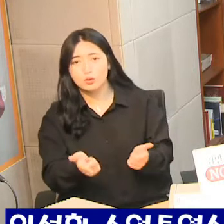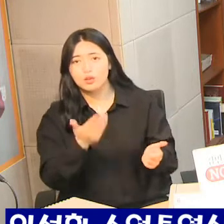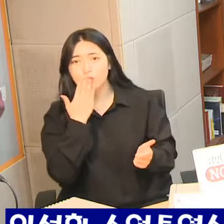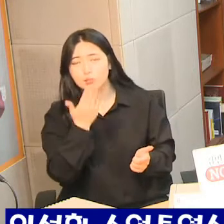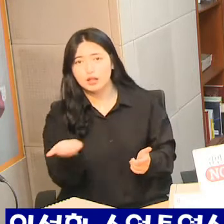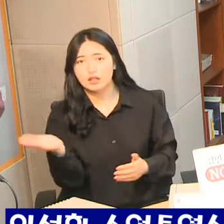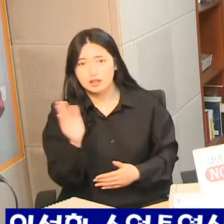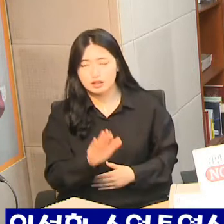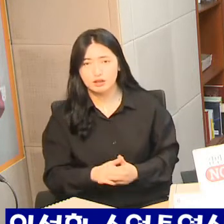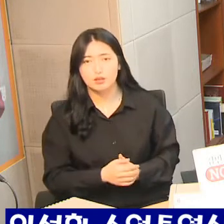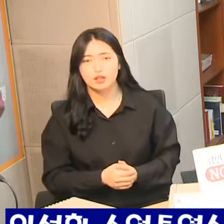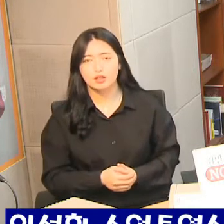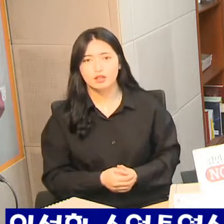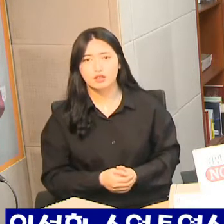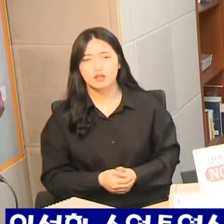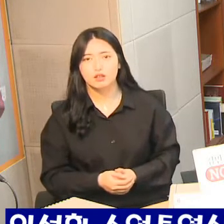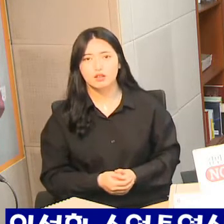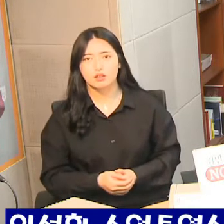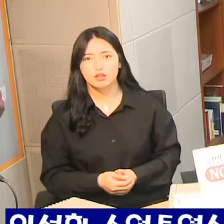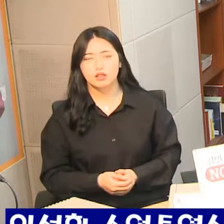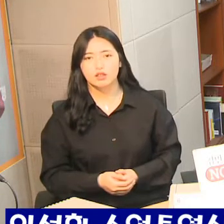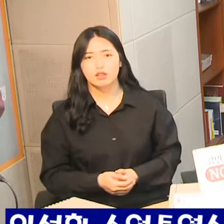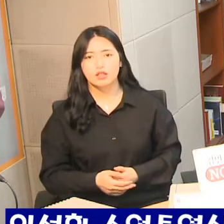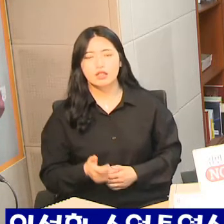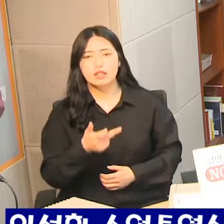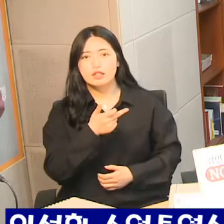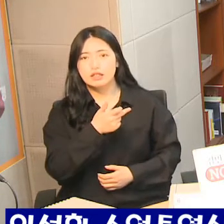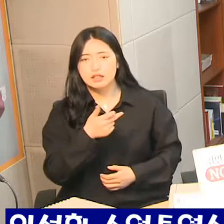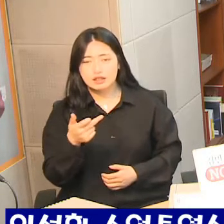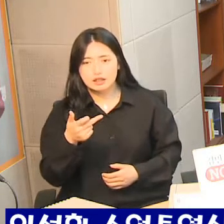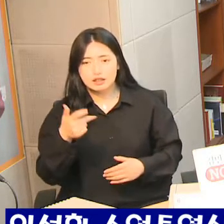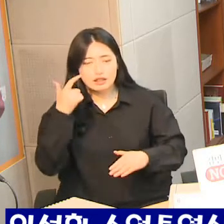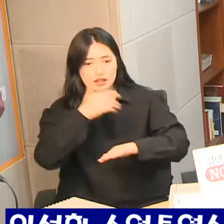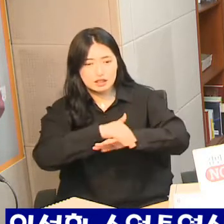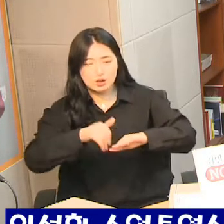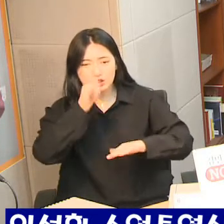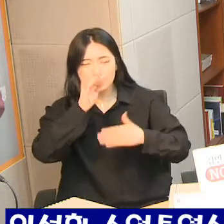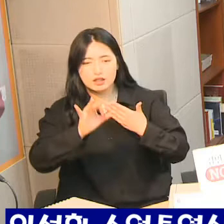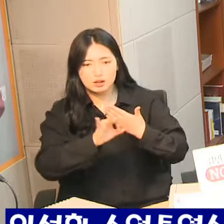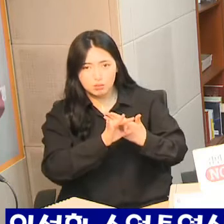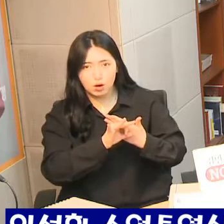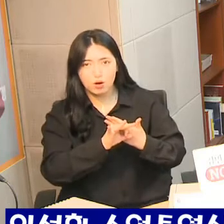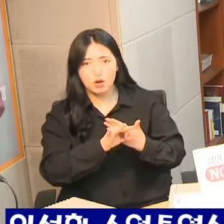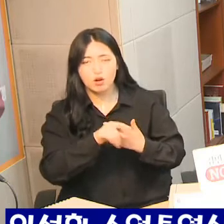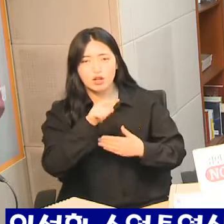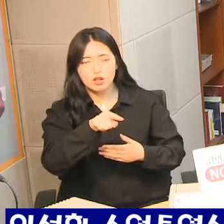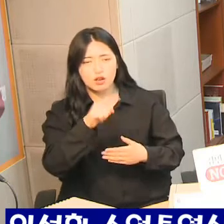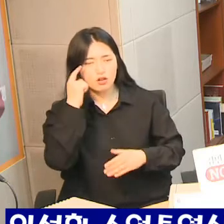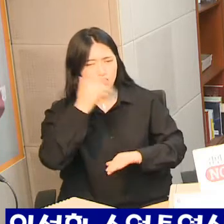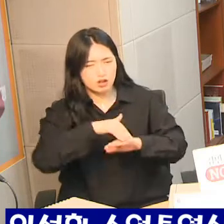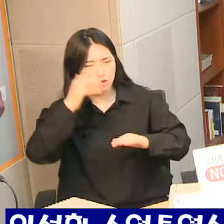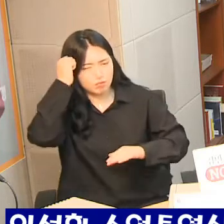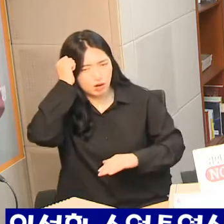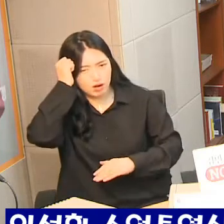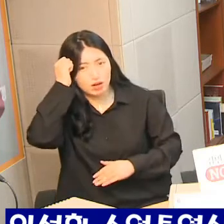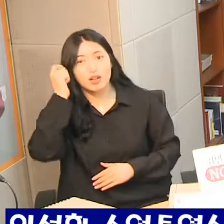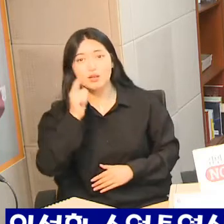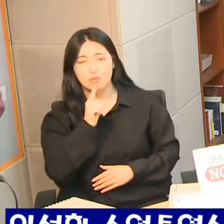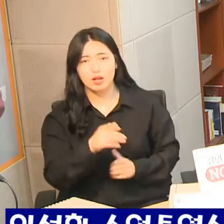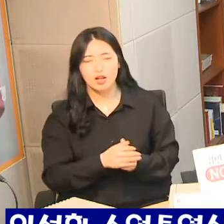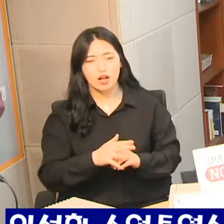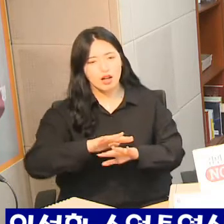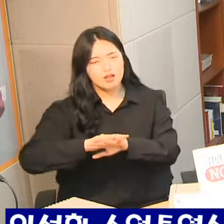수는 있지만 그게 이제 큰 그림이 있으면 벗어나지 않게 할 수 있다는 거죠. 네, 머릿속에 지도를 그려라.